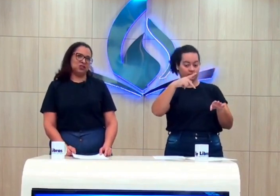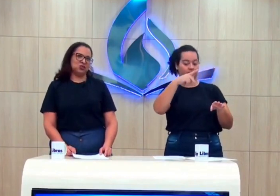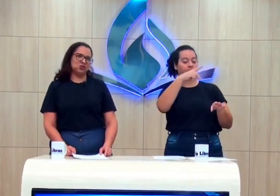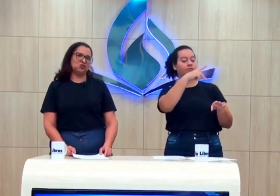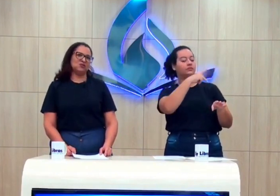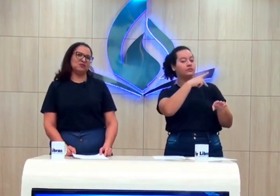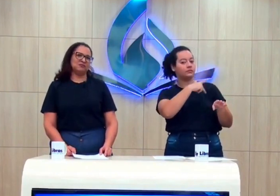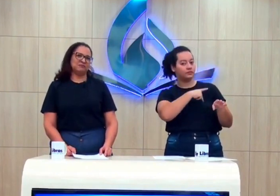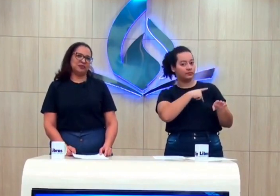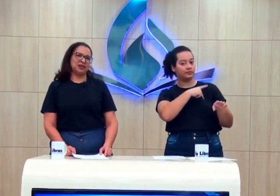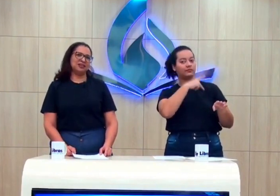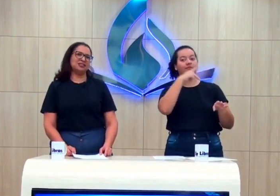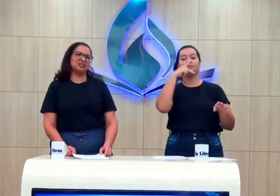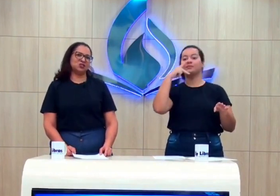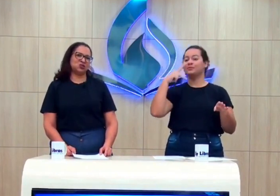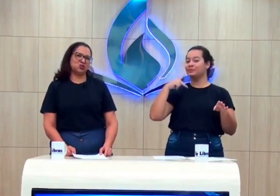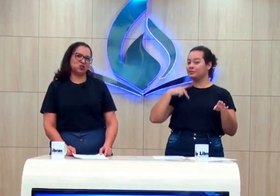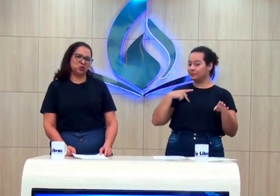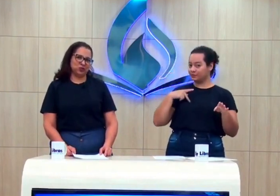Isso.